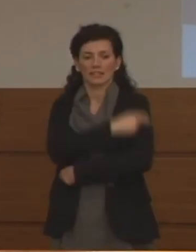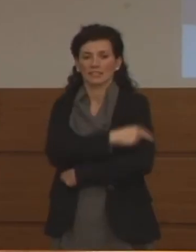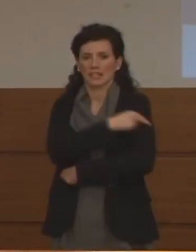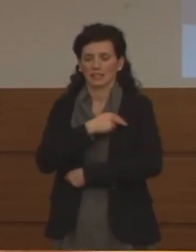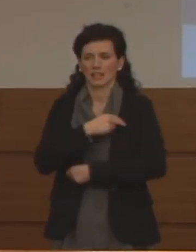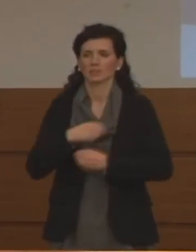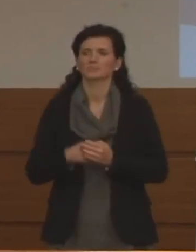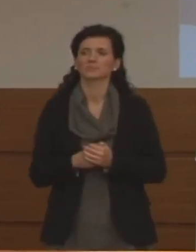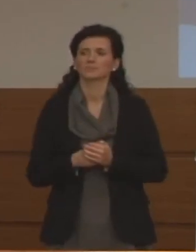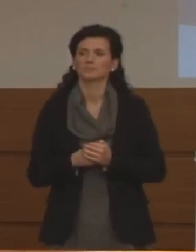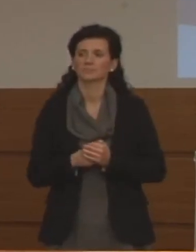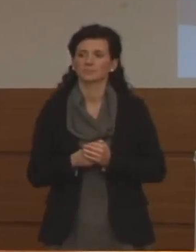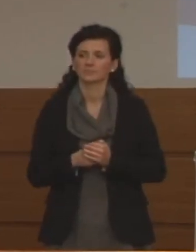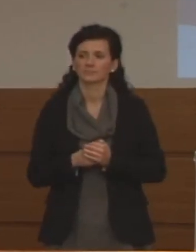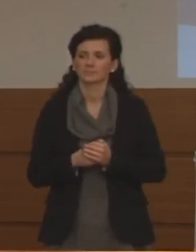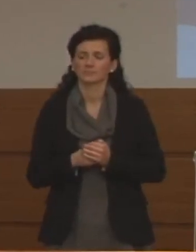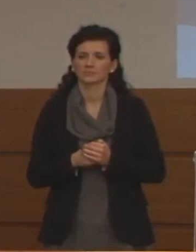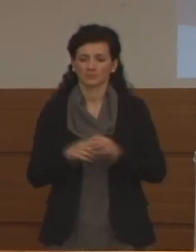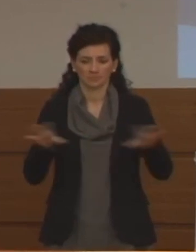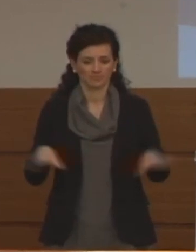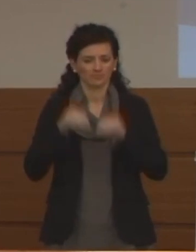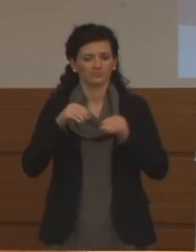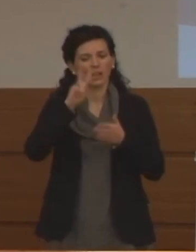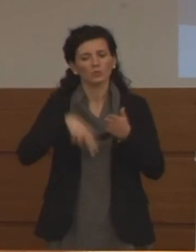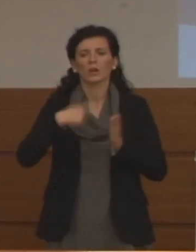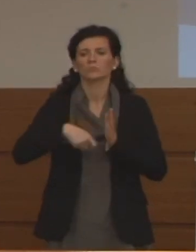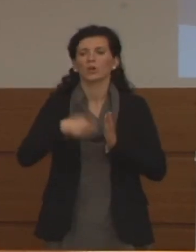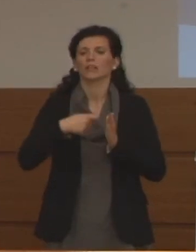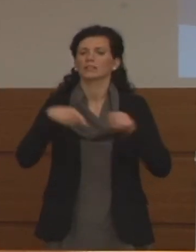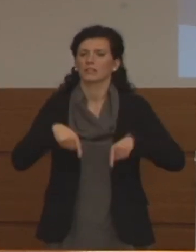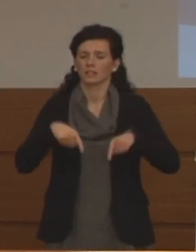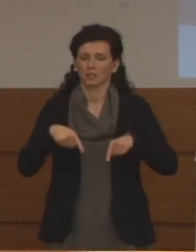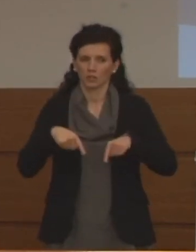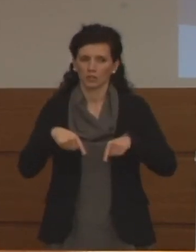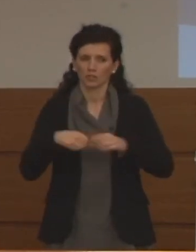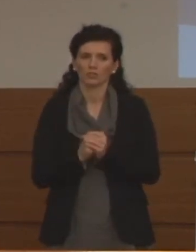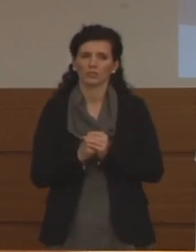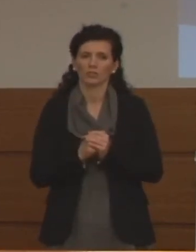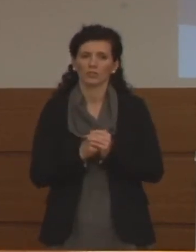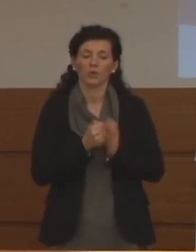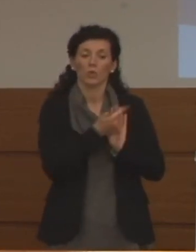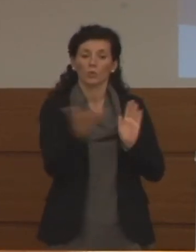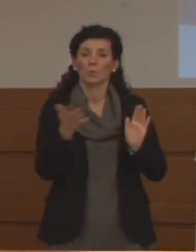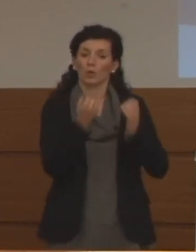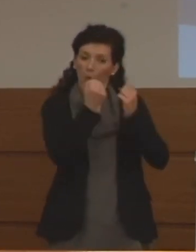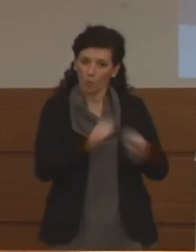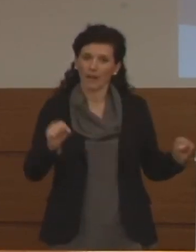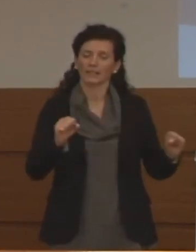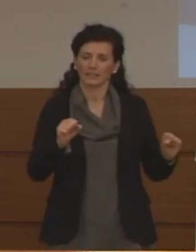diamo lettura del bollettino di oggi partendo come al solito al numero dei guariti